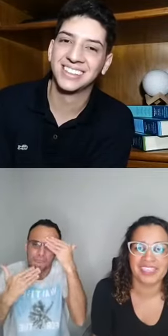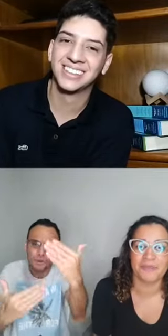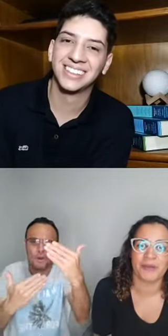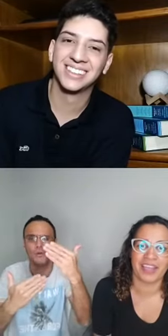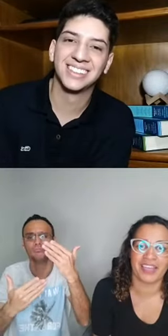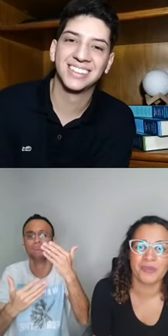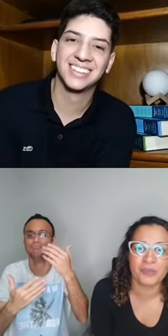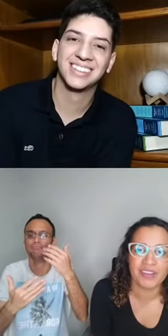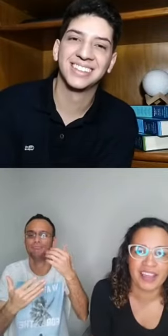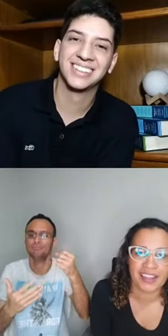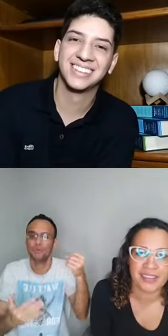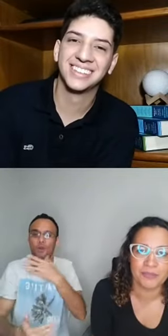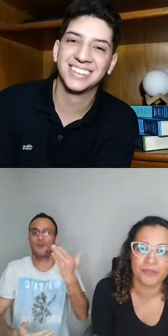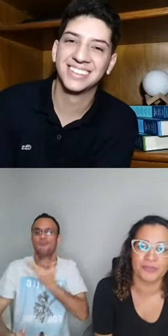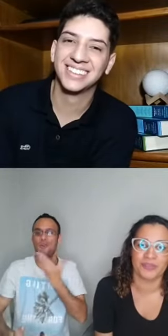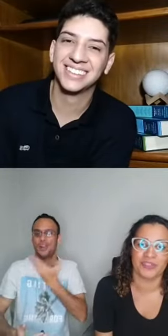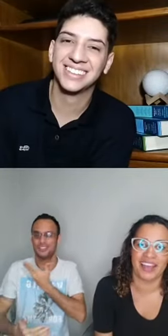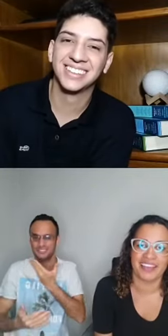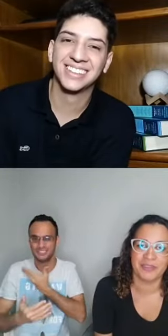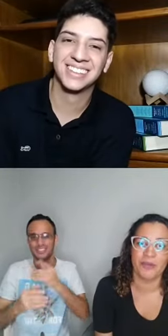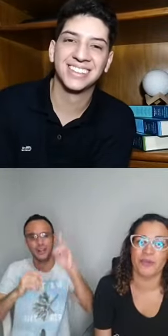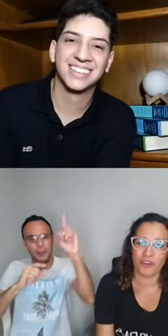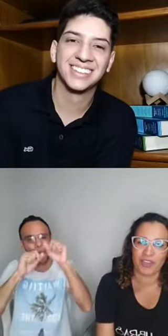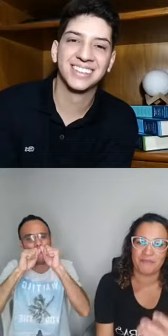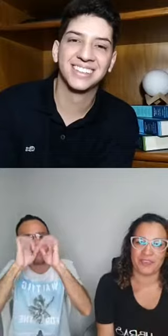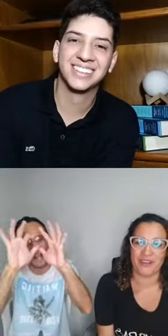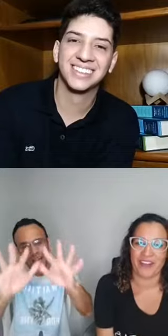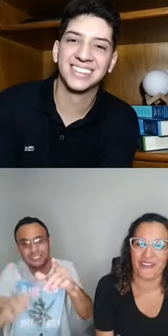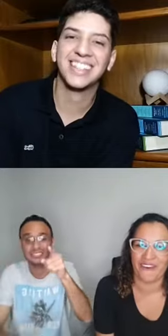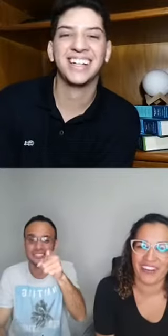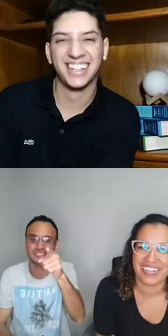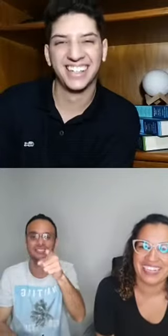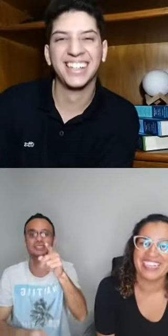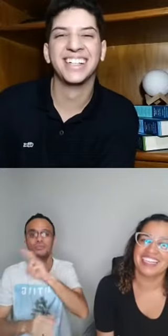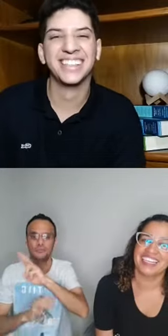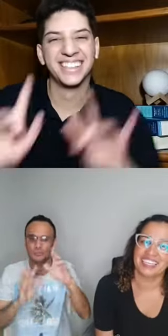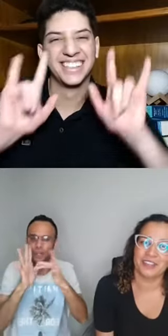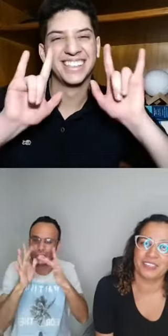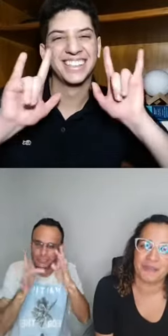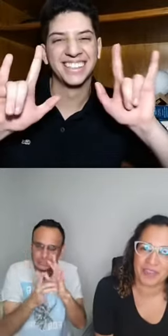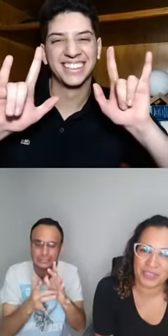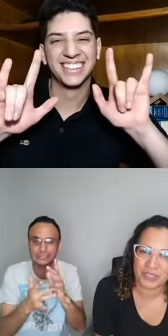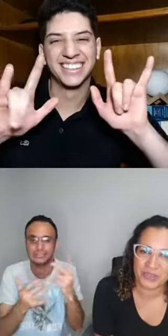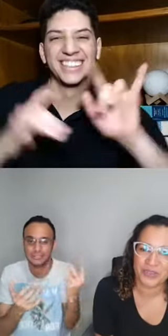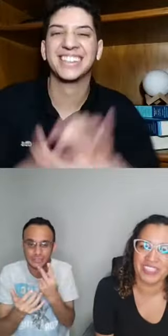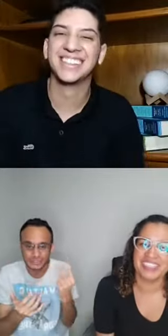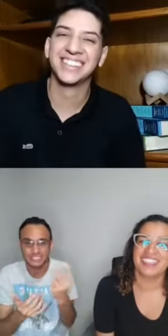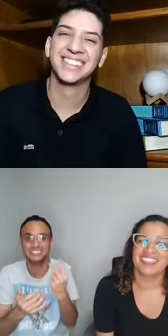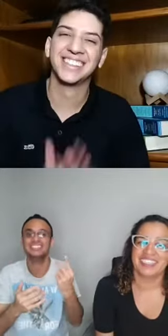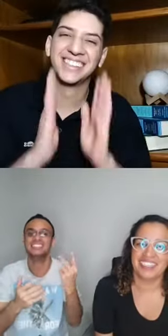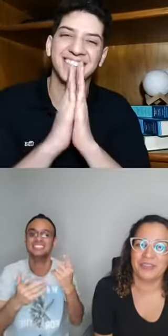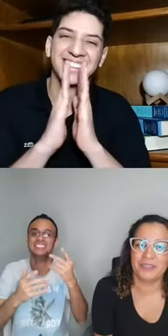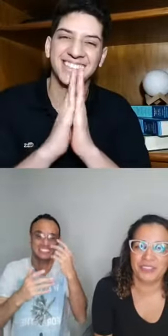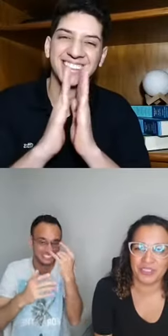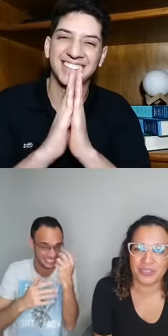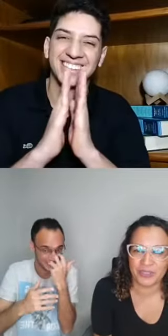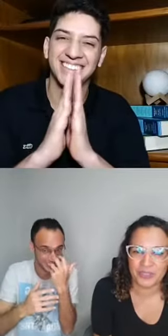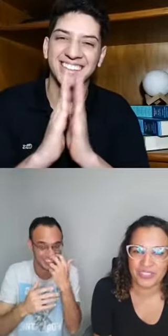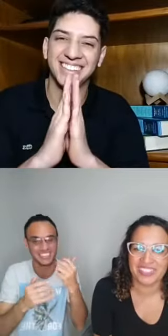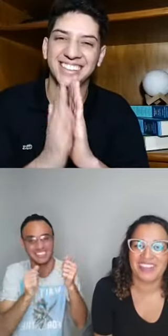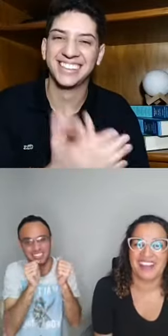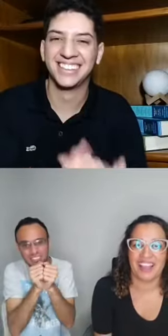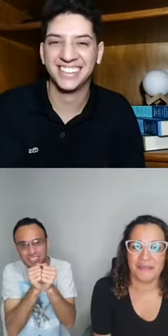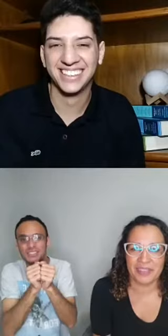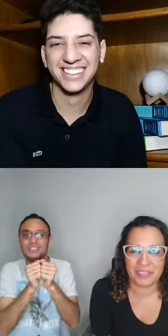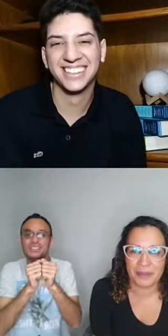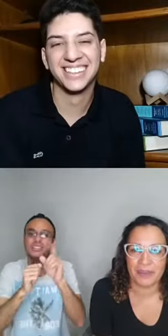Bruno aí, pelo carinho. Muito obrigada, Bruno, pelo carinho. Meu novo amigo agora, que Deus te abençoe, né? Em nome de